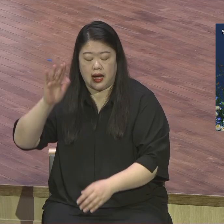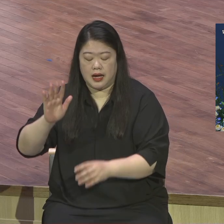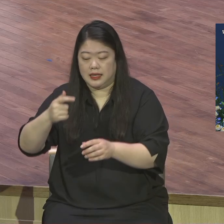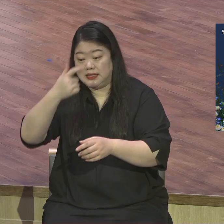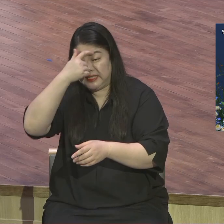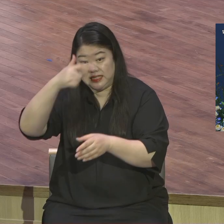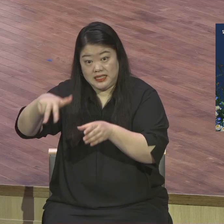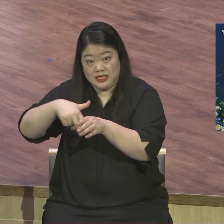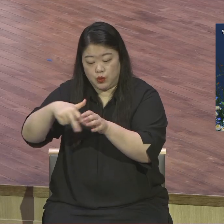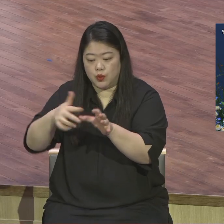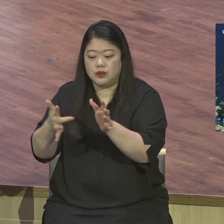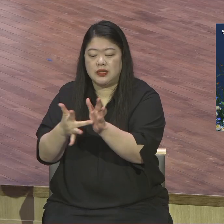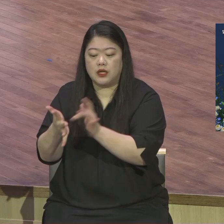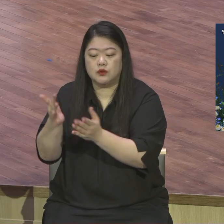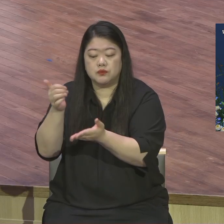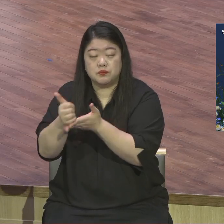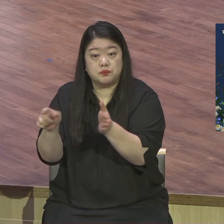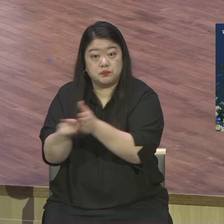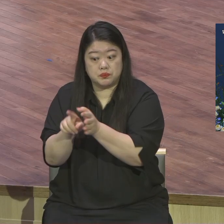아니에요. 직선입니다.